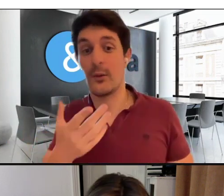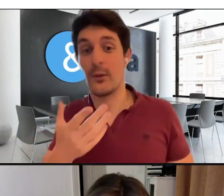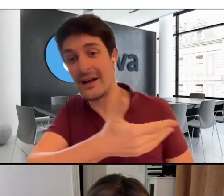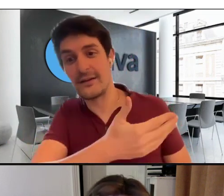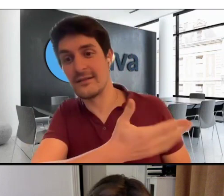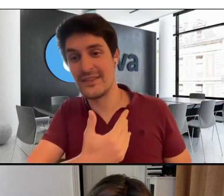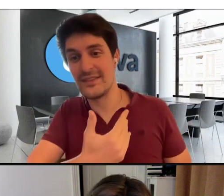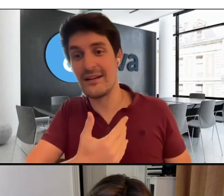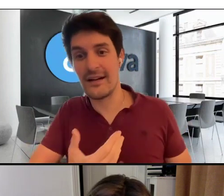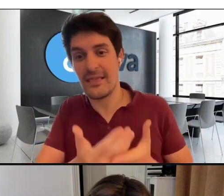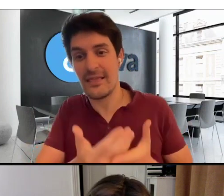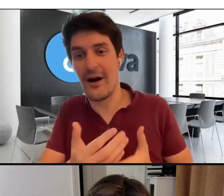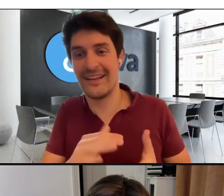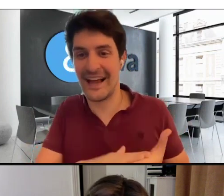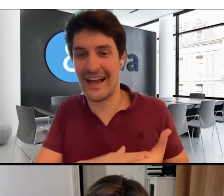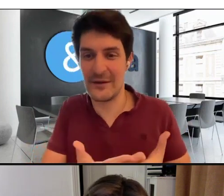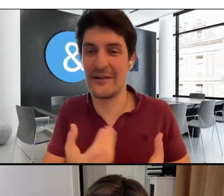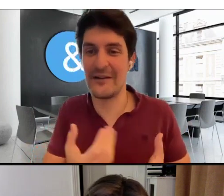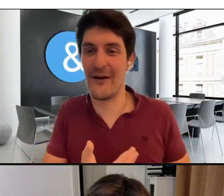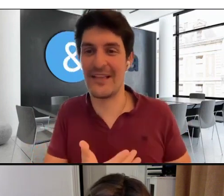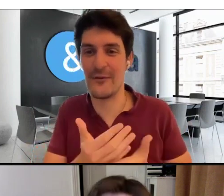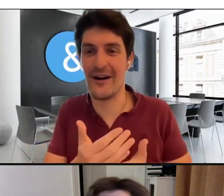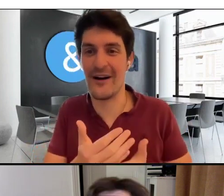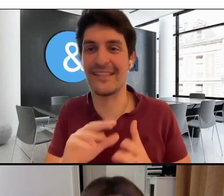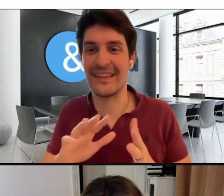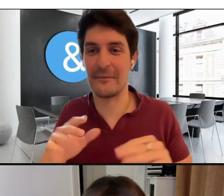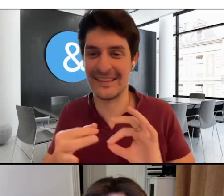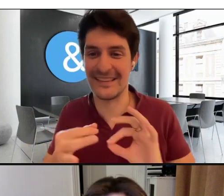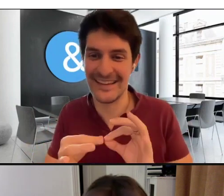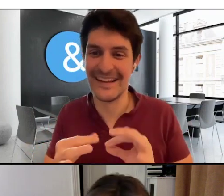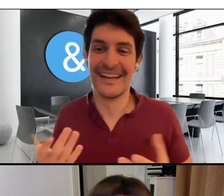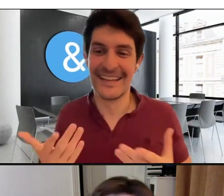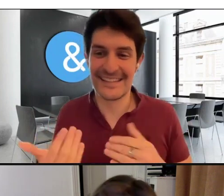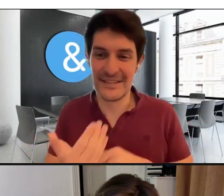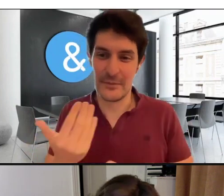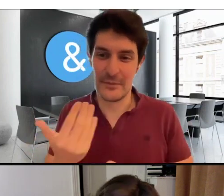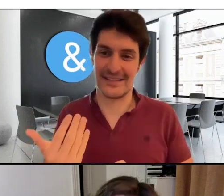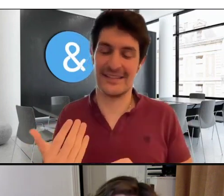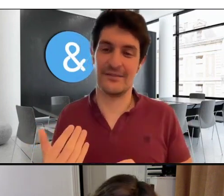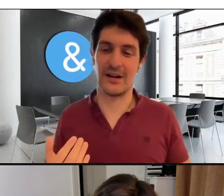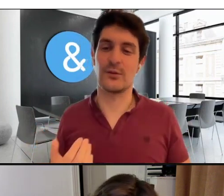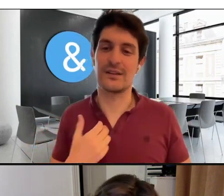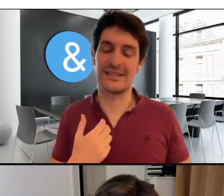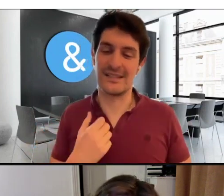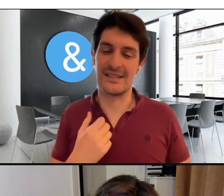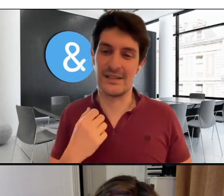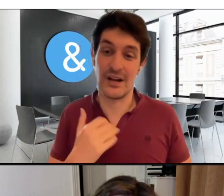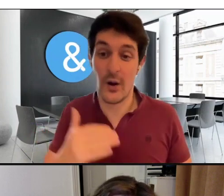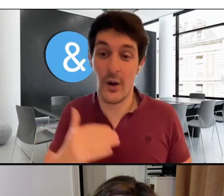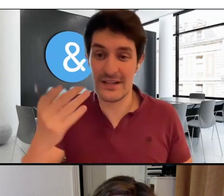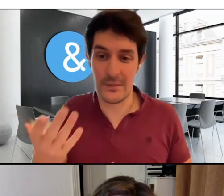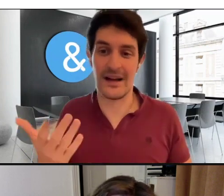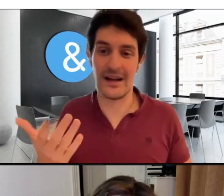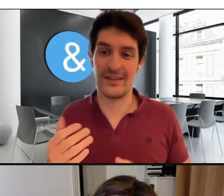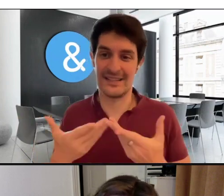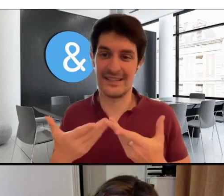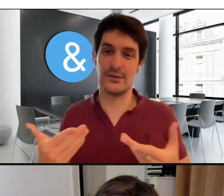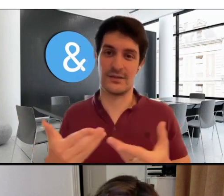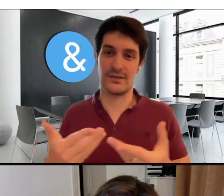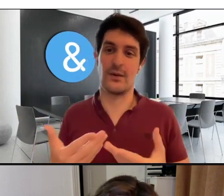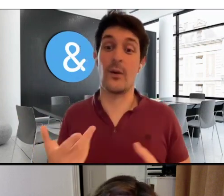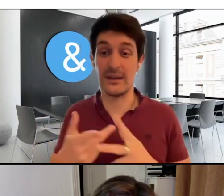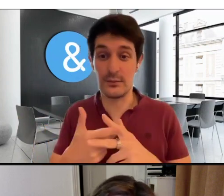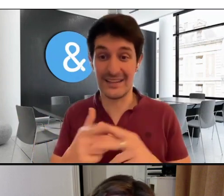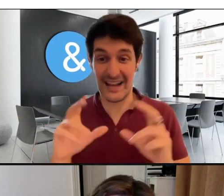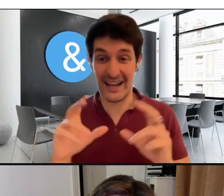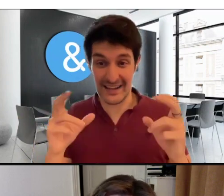bah, viens, aide-moi à traduire, aide-moi à interpréter qu'est-ce qui se passe. Voilà. Donc, j'ai grandi comme ça, avec cette situation. Alors, au